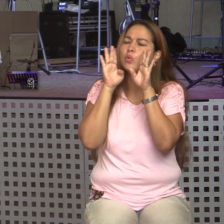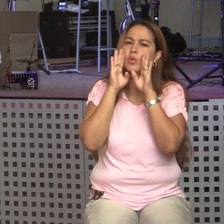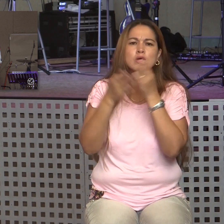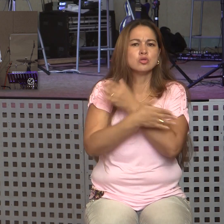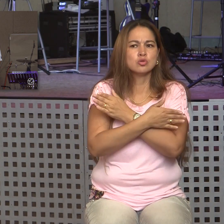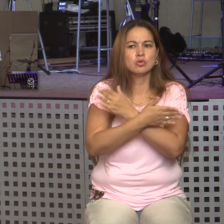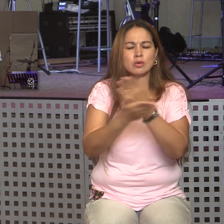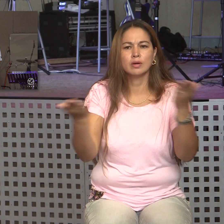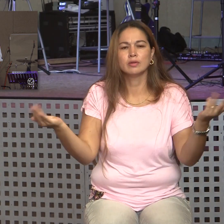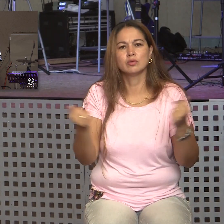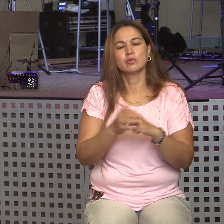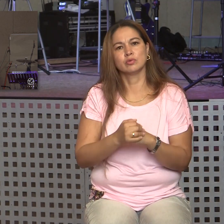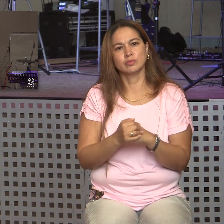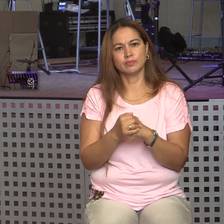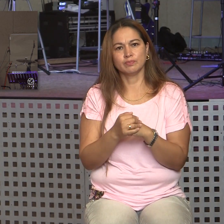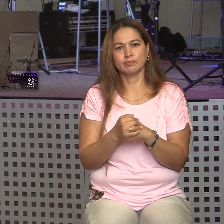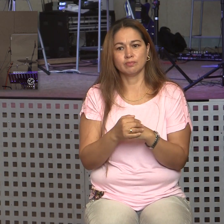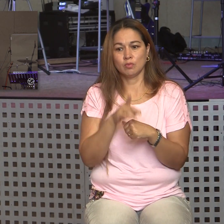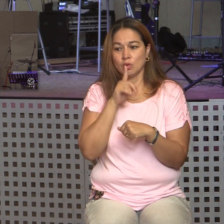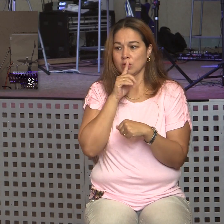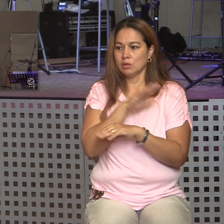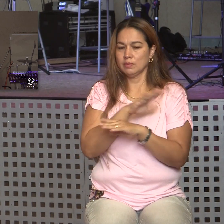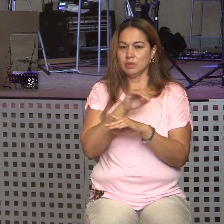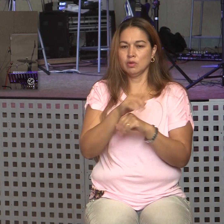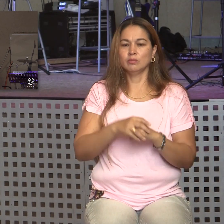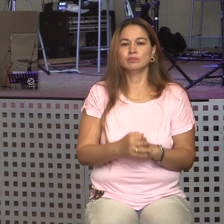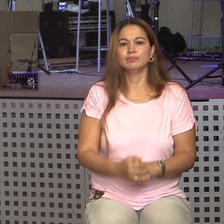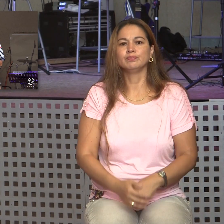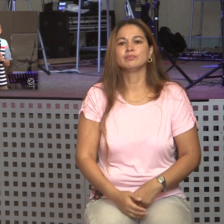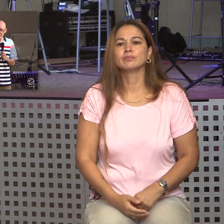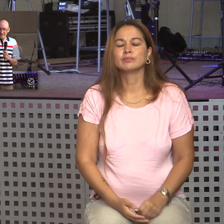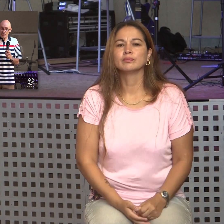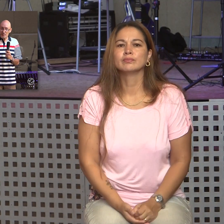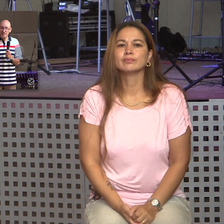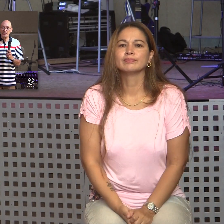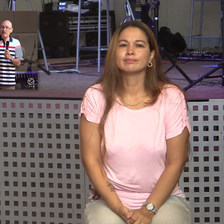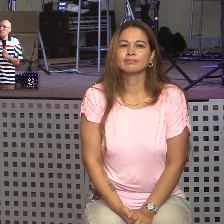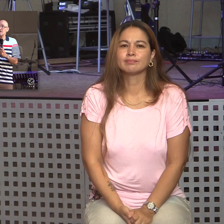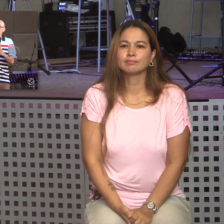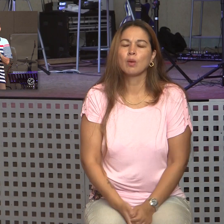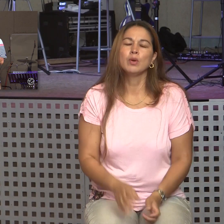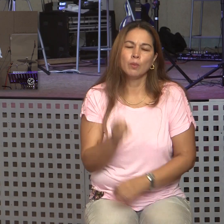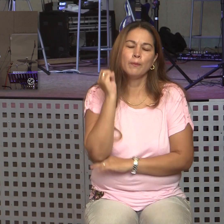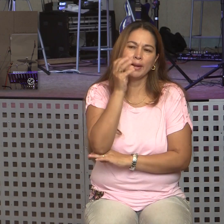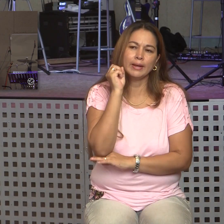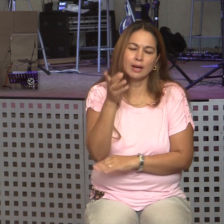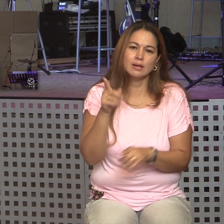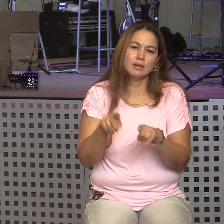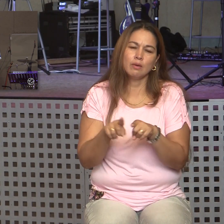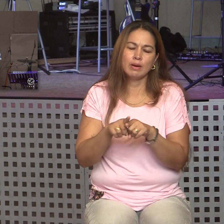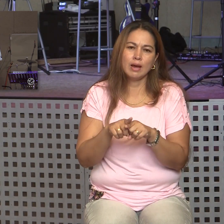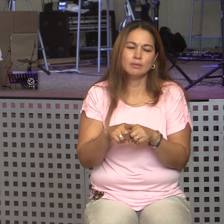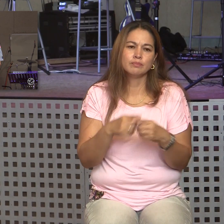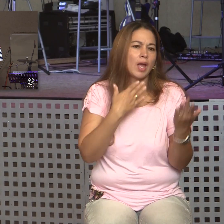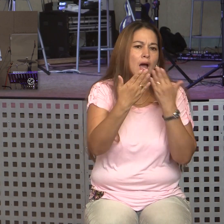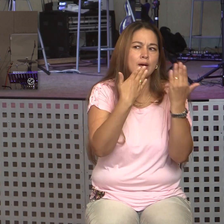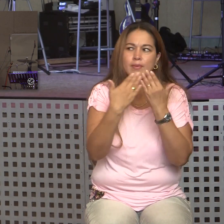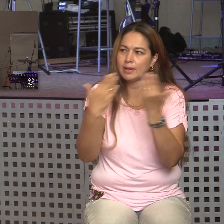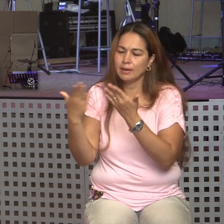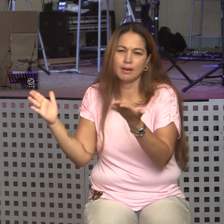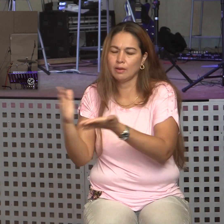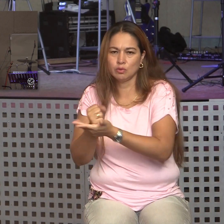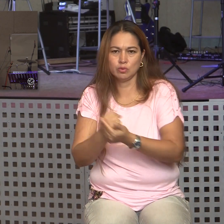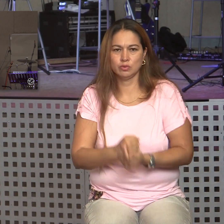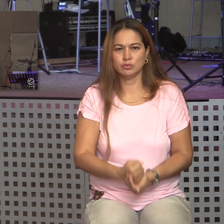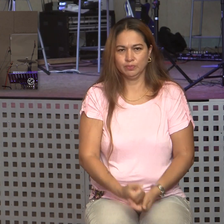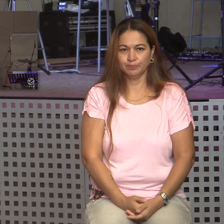De eso se trata. No habla de predicar. No es que todo el que se llena del Espíritu Santo tiene que ponerse a predicar por ahí en la calle con un... No.